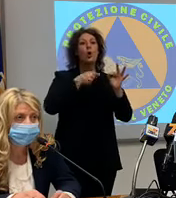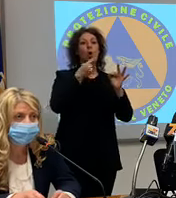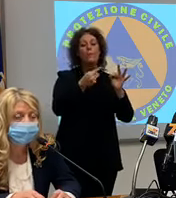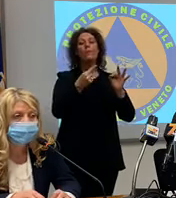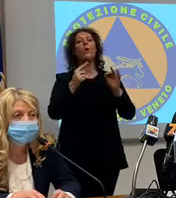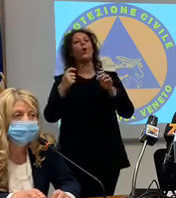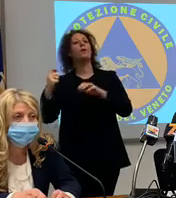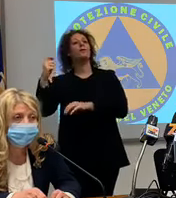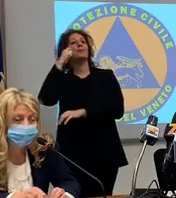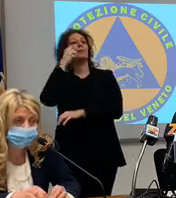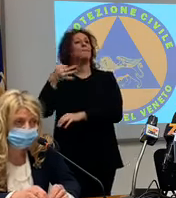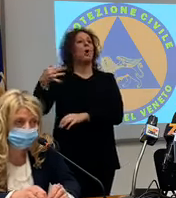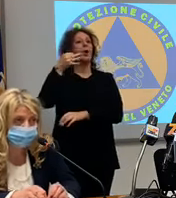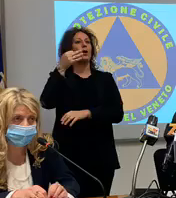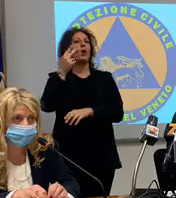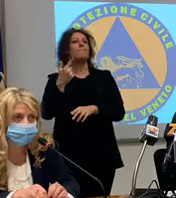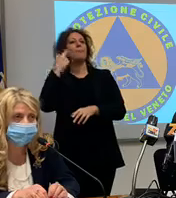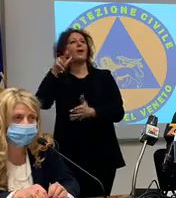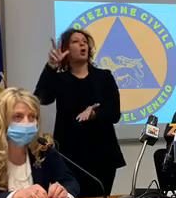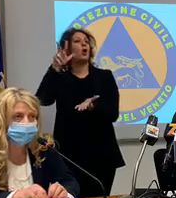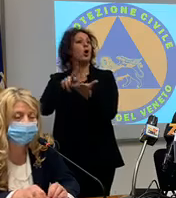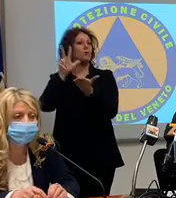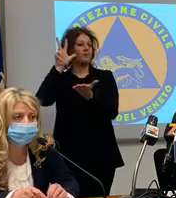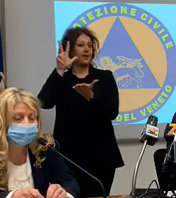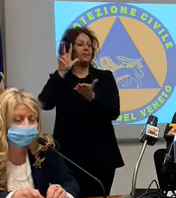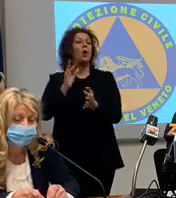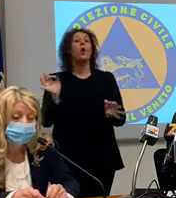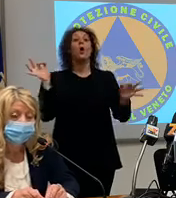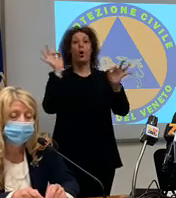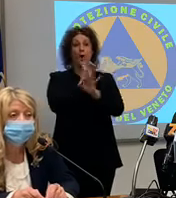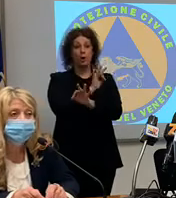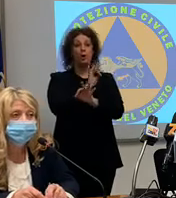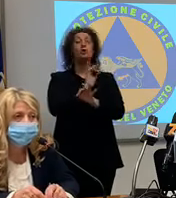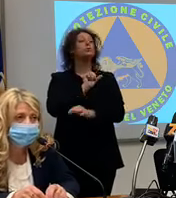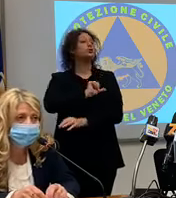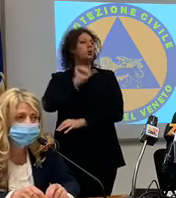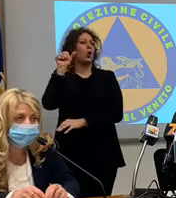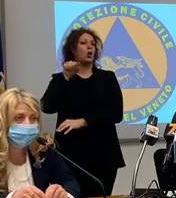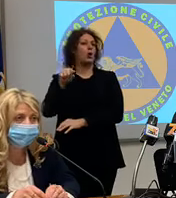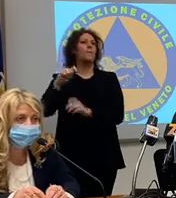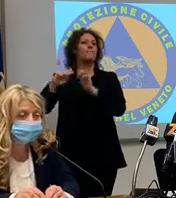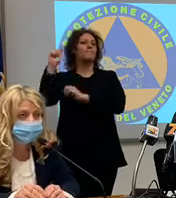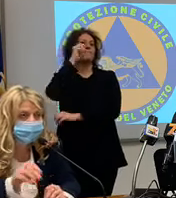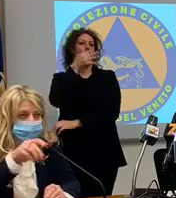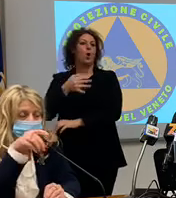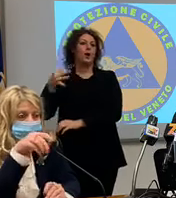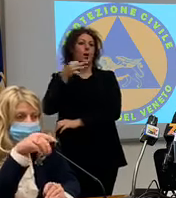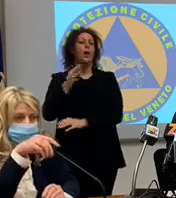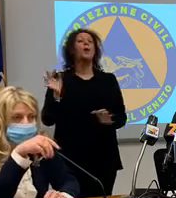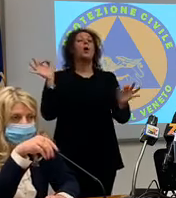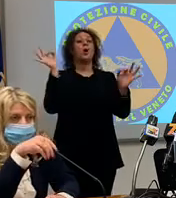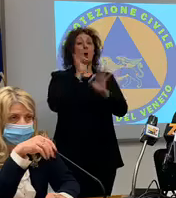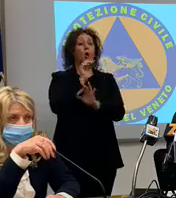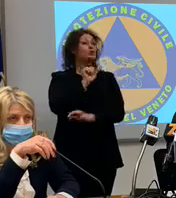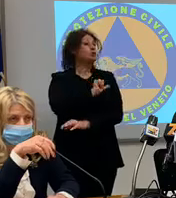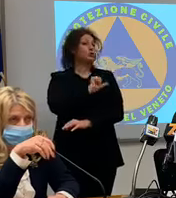molecolare oppure solo con il molecolare oppure solo con il